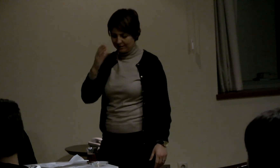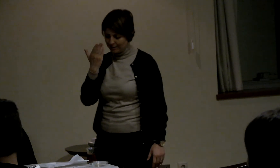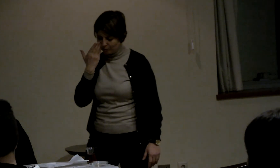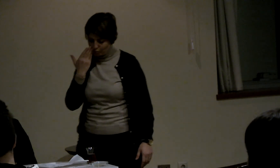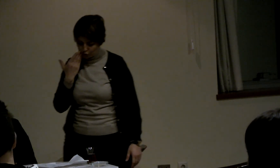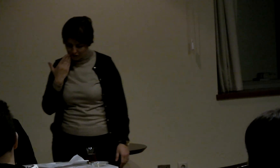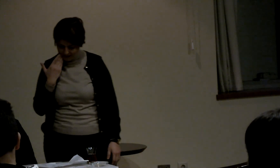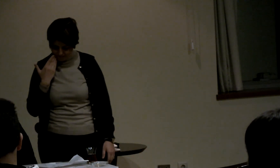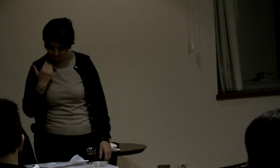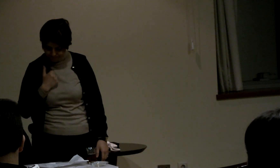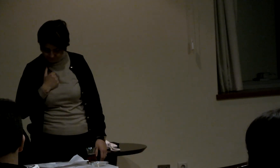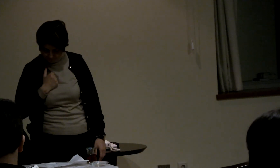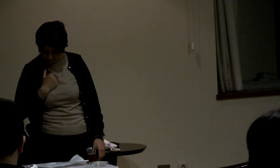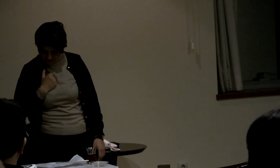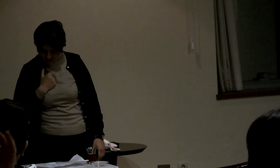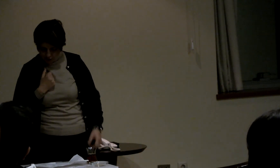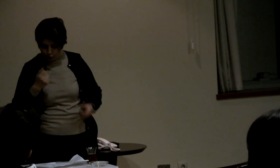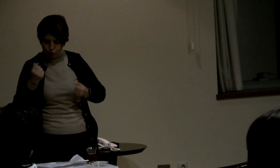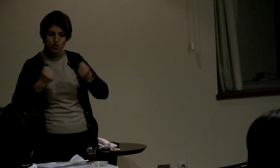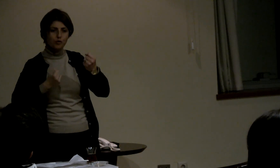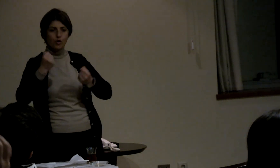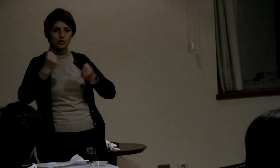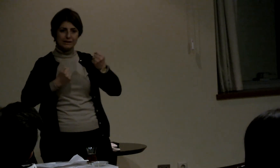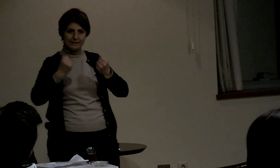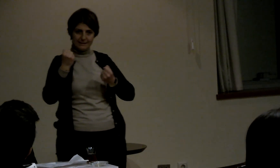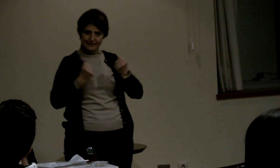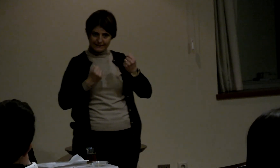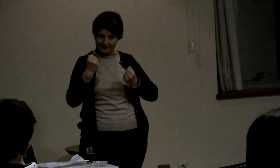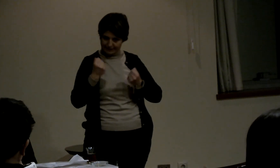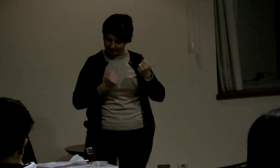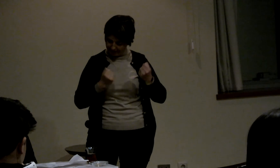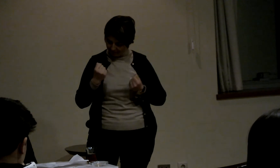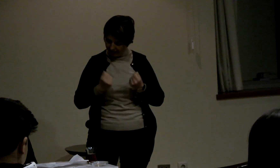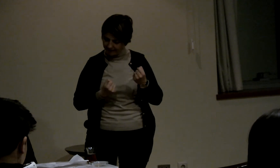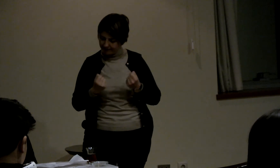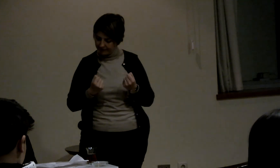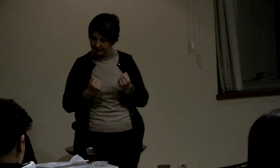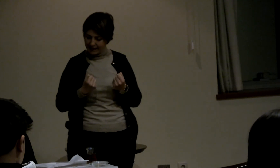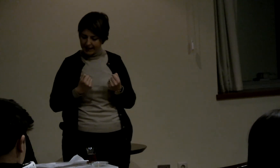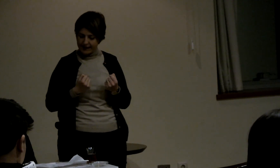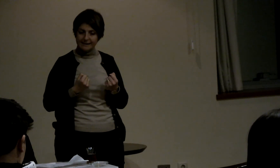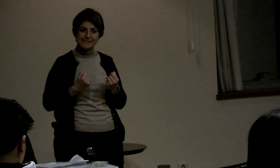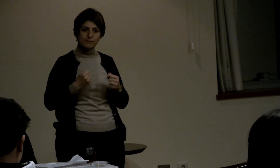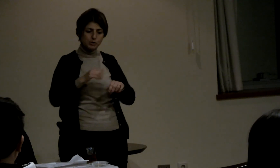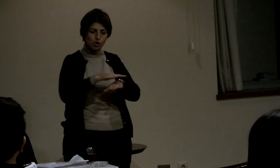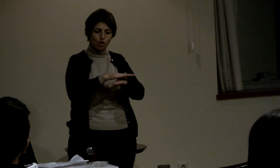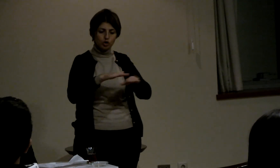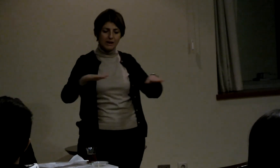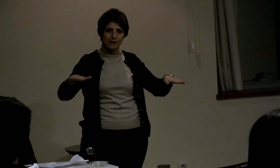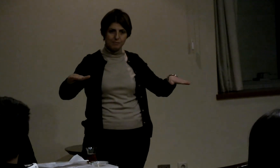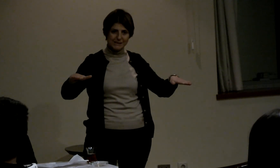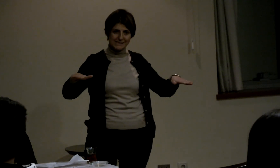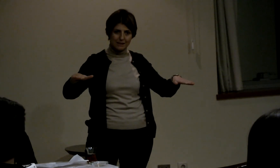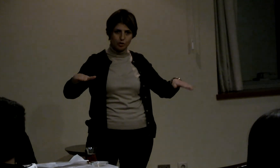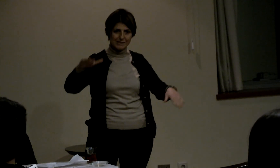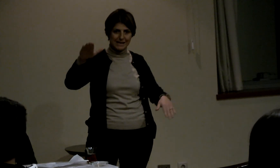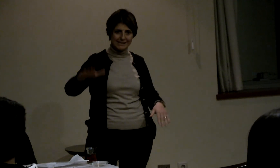Evet. Müze. Şoför dedik. Evet. Resepsiyonda masayı gösterdik,